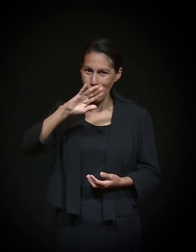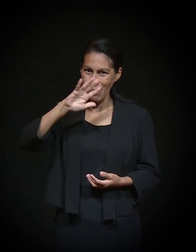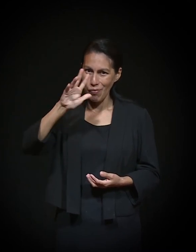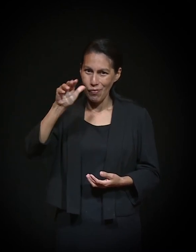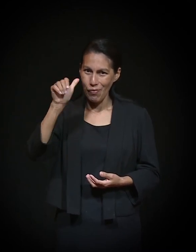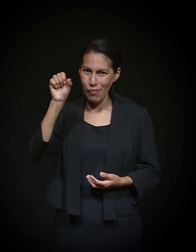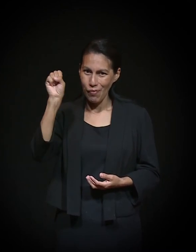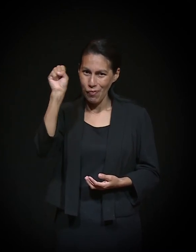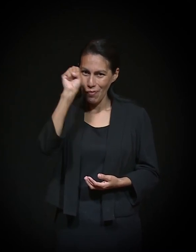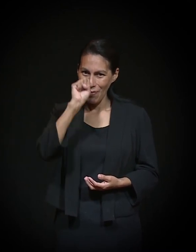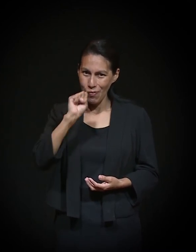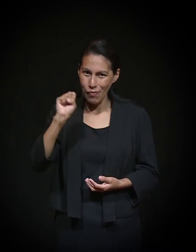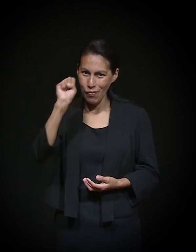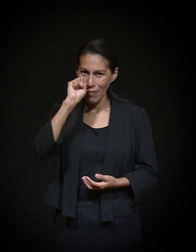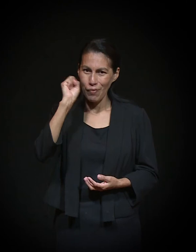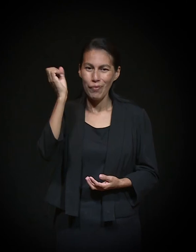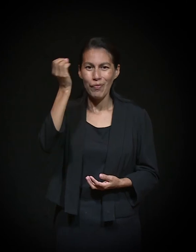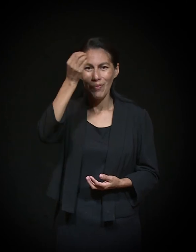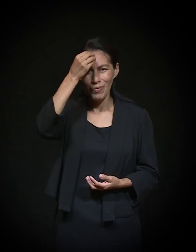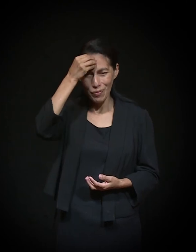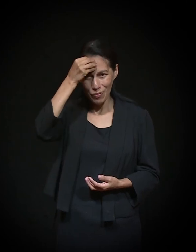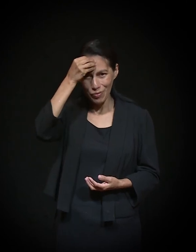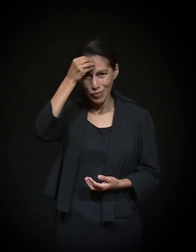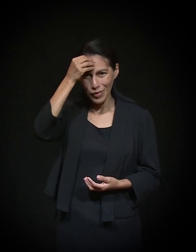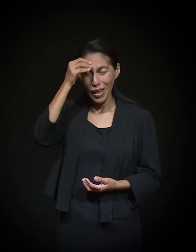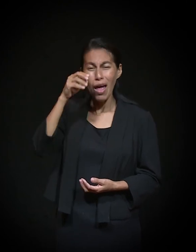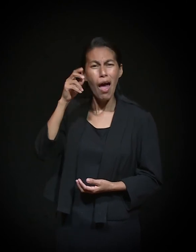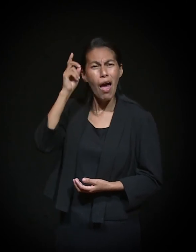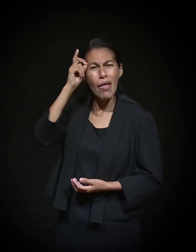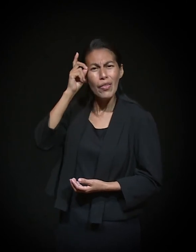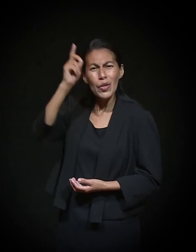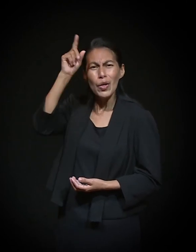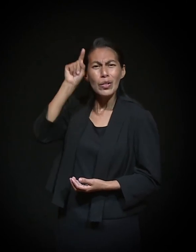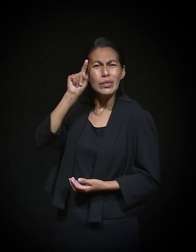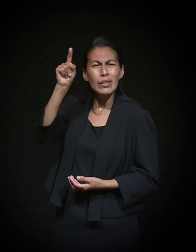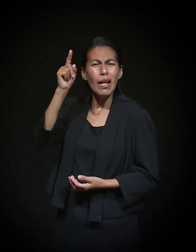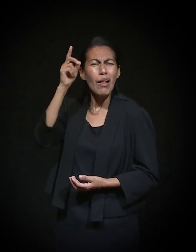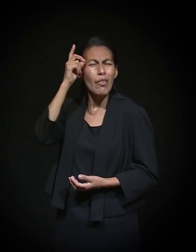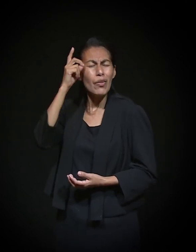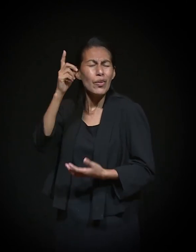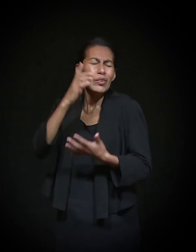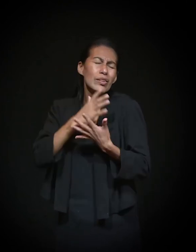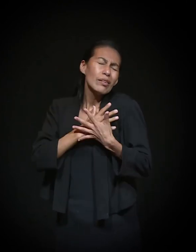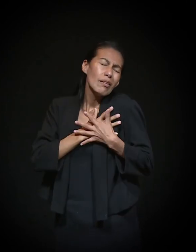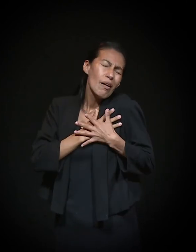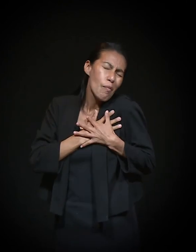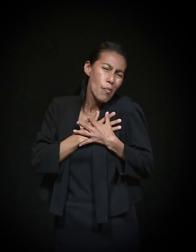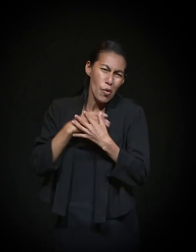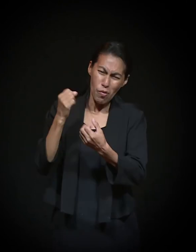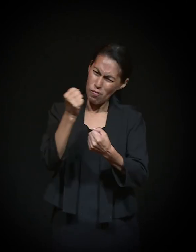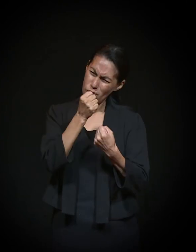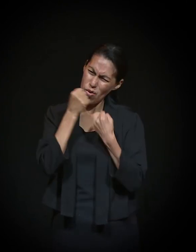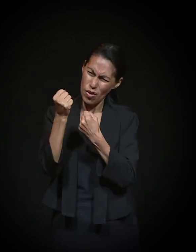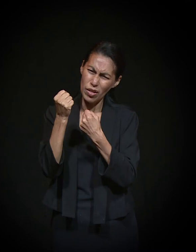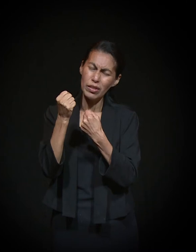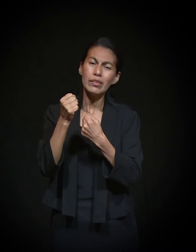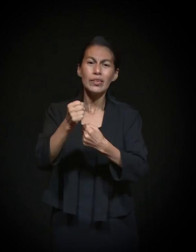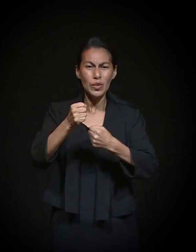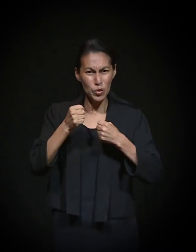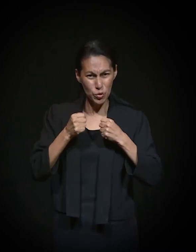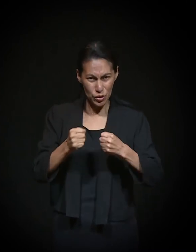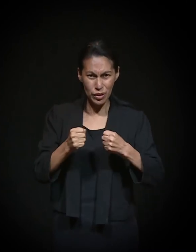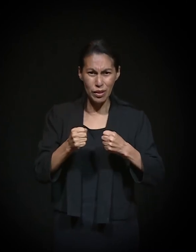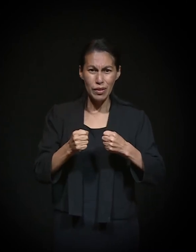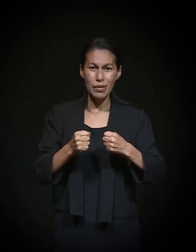nosotros. Dios es un Dios de amor, de poder y seguridad,